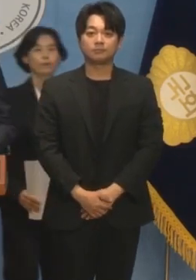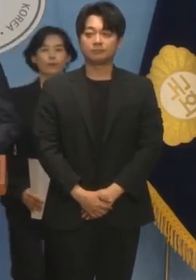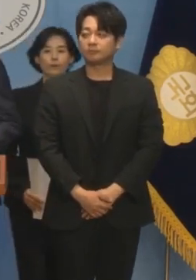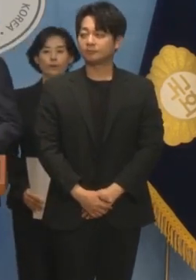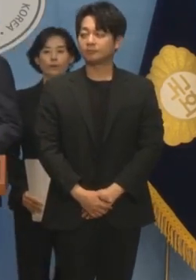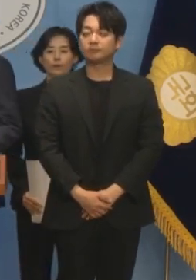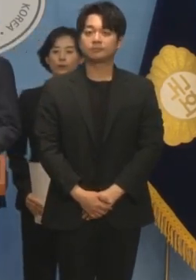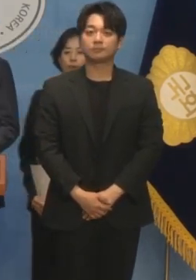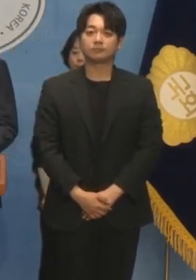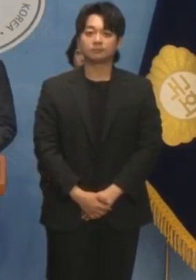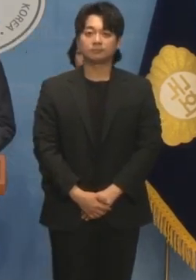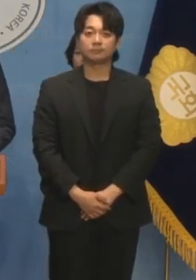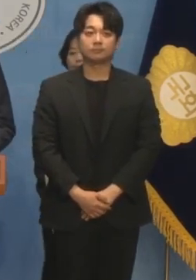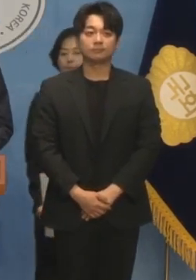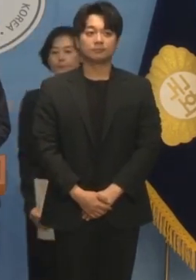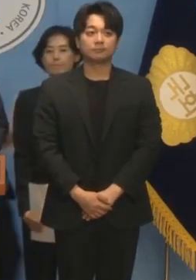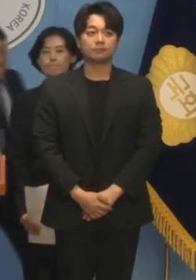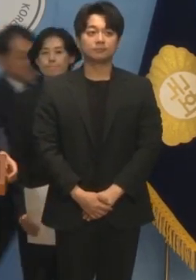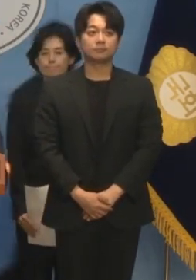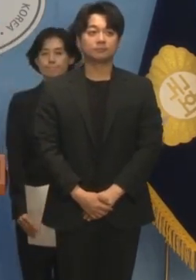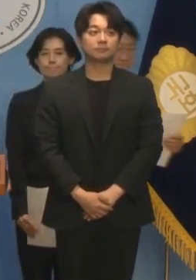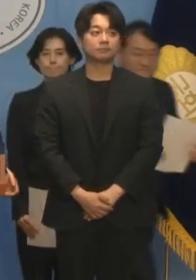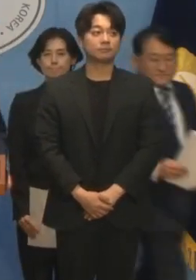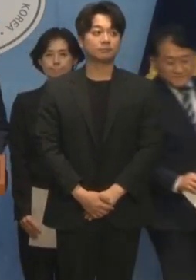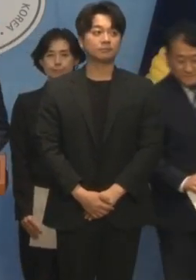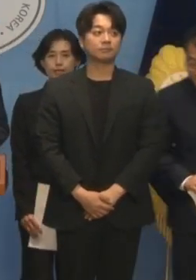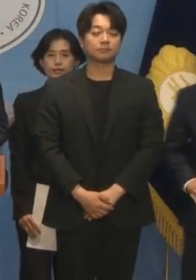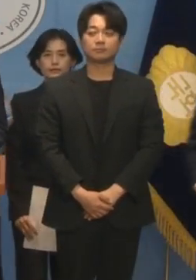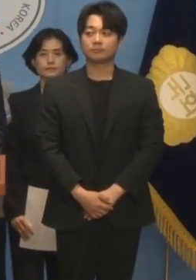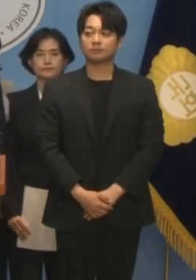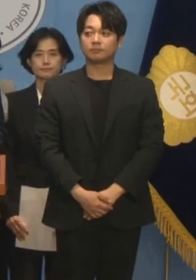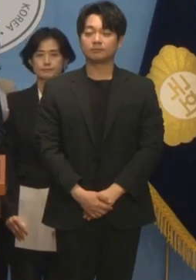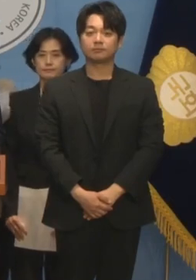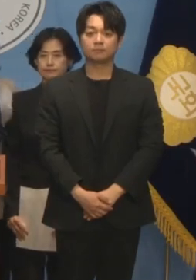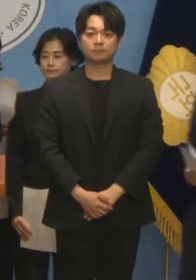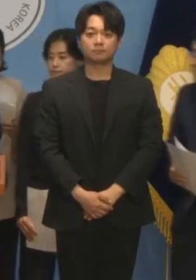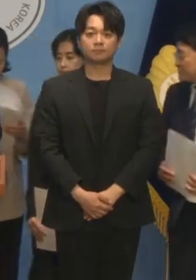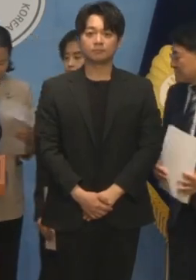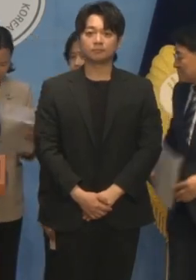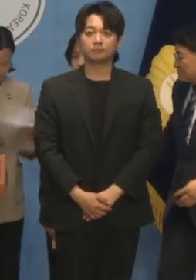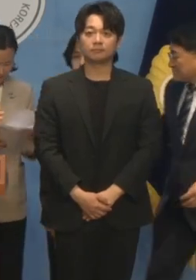읽으신 순서대로 다 아실 거니까 좌우로 오시죠. 네.